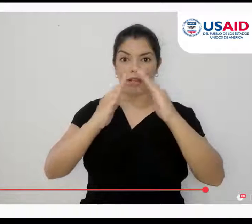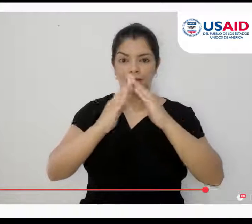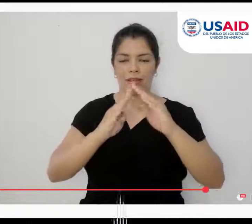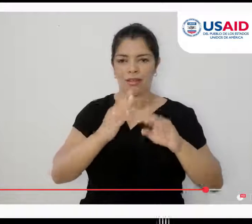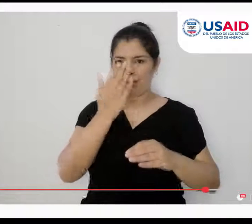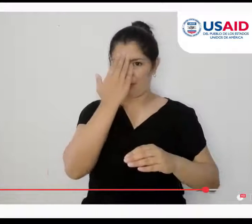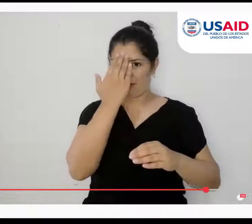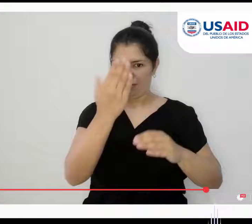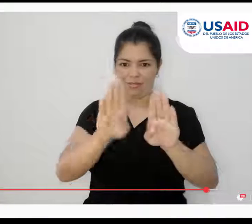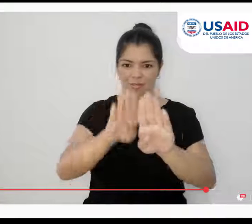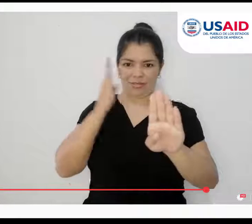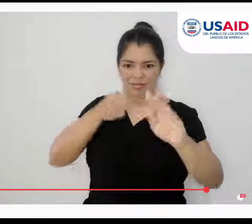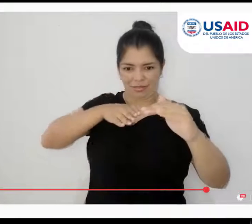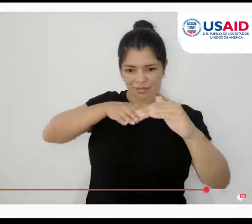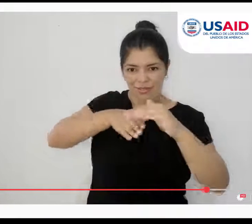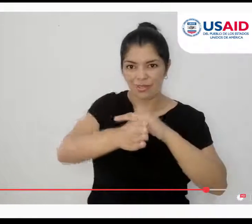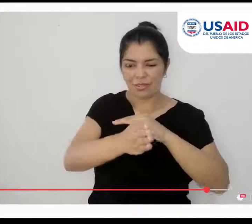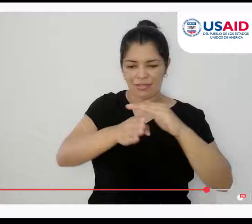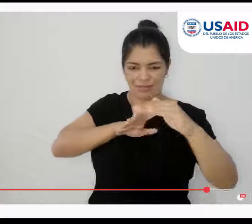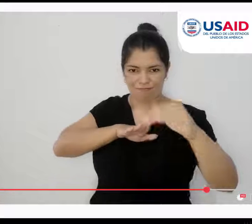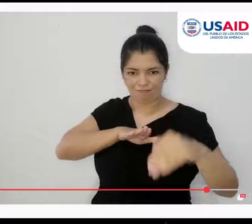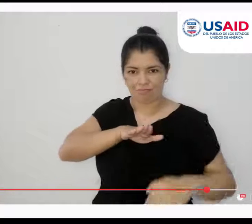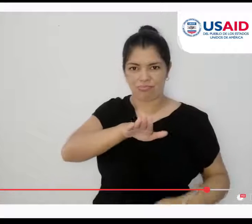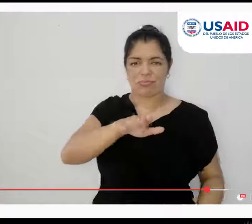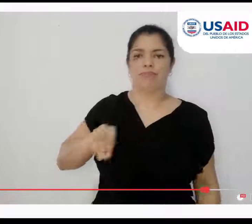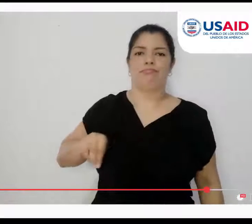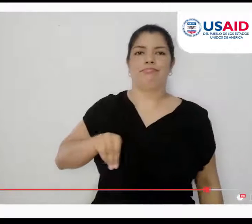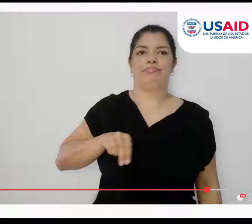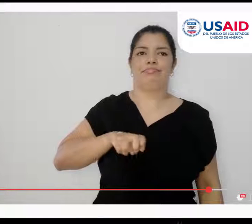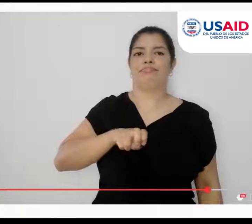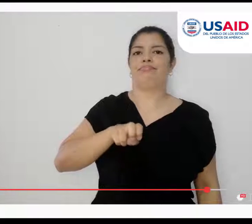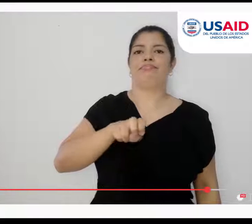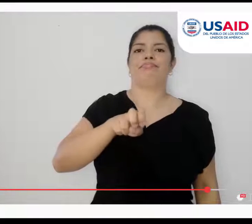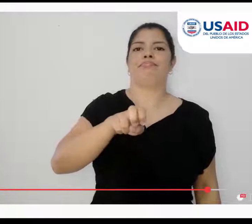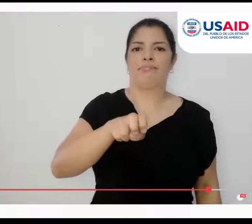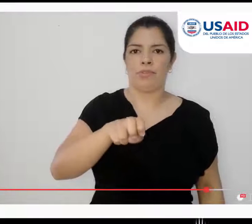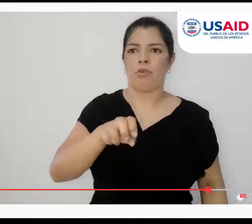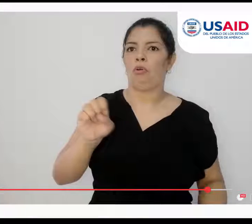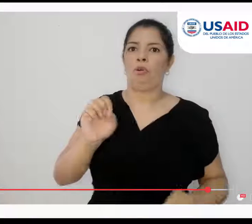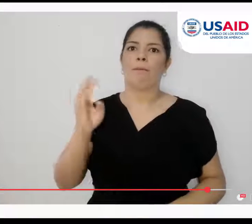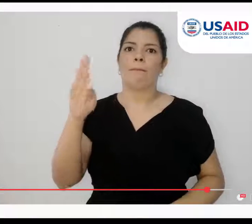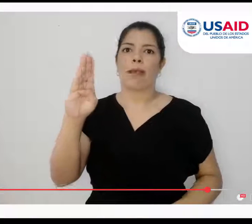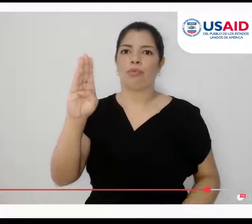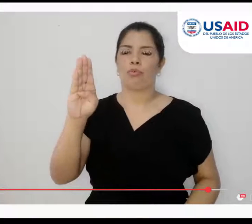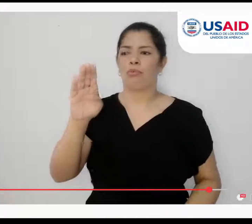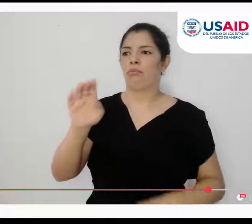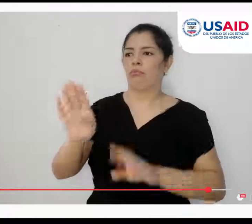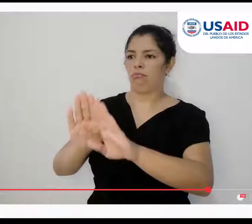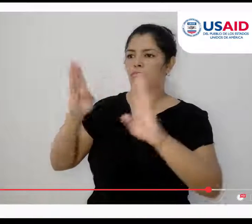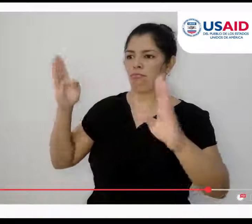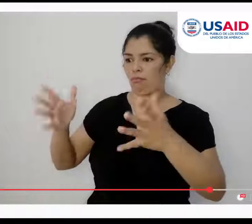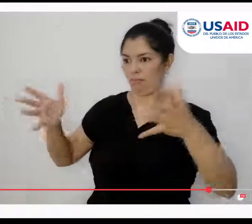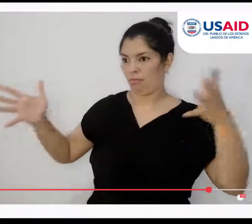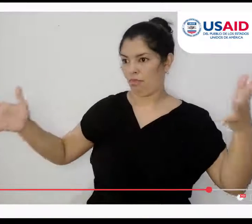baño accesible donde puedo entrar con mi silla electrónica, solo me ayudan a hacer la transferencia a otra silla para